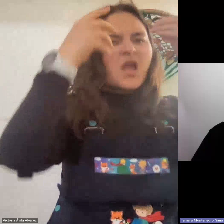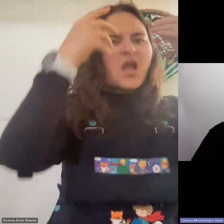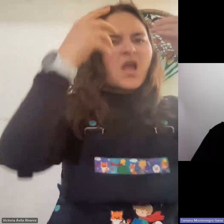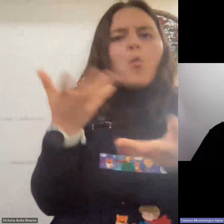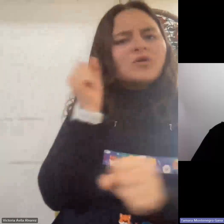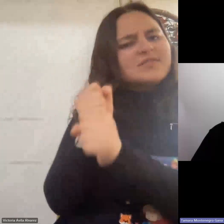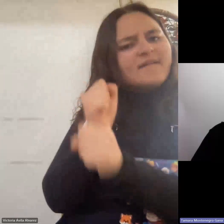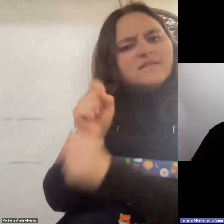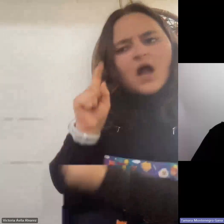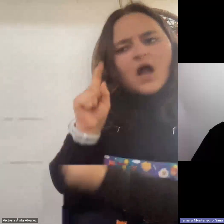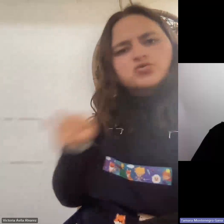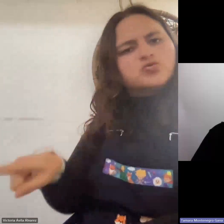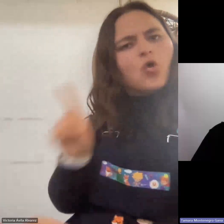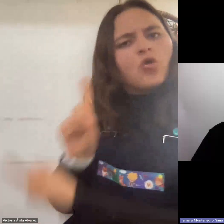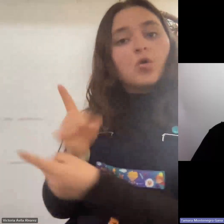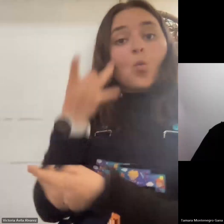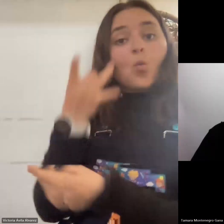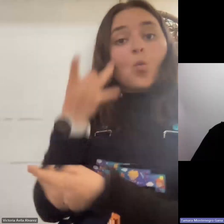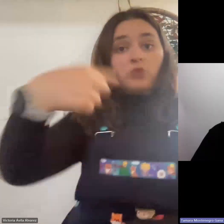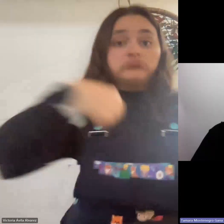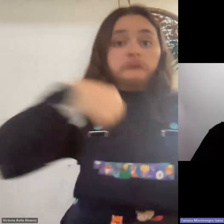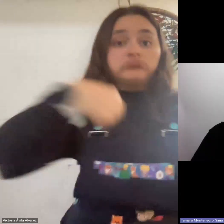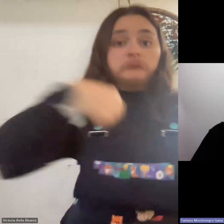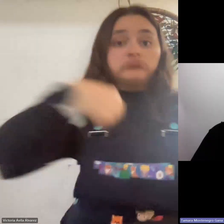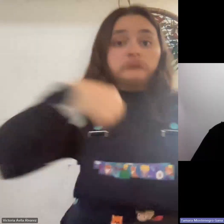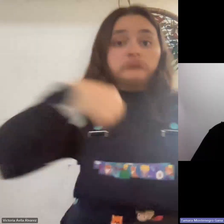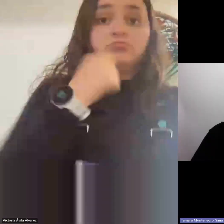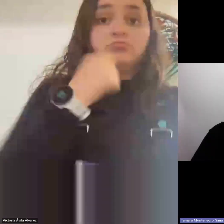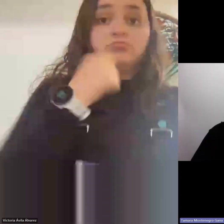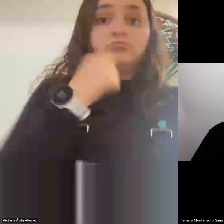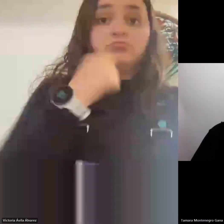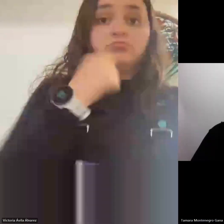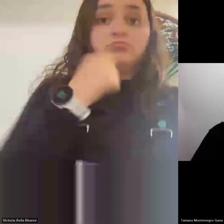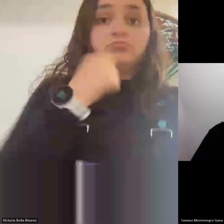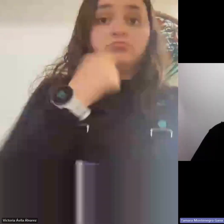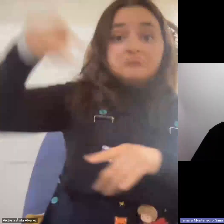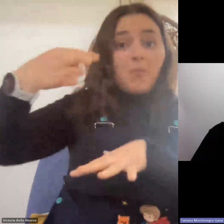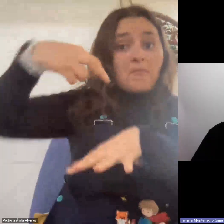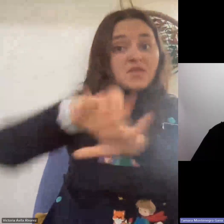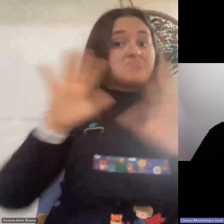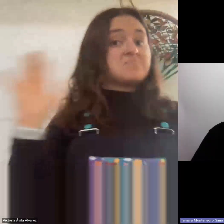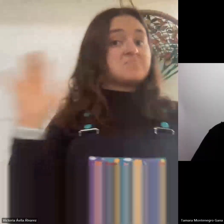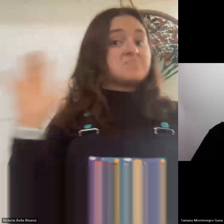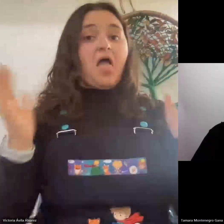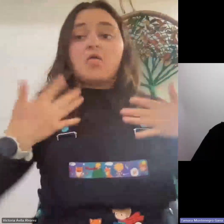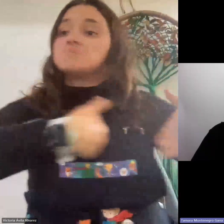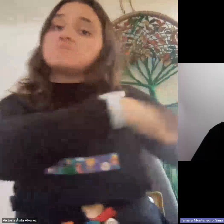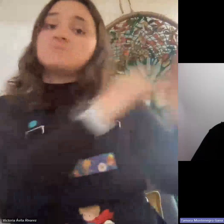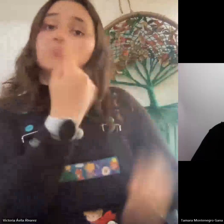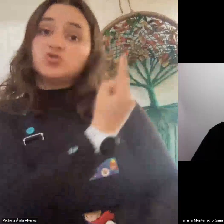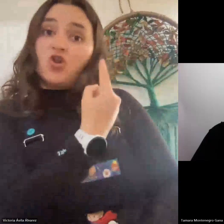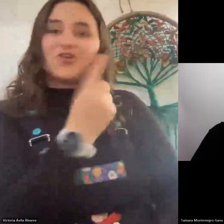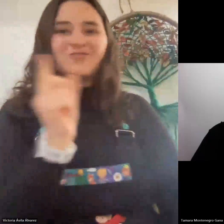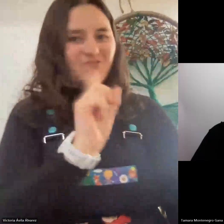como coeducadora, pude aprender el trabajo, ahí se me pegó.